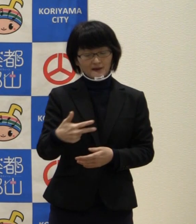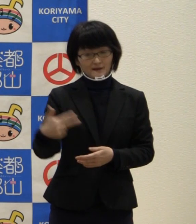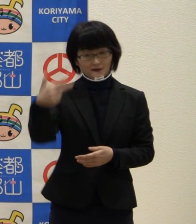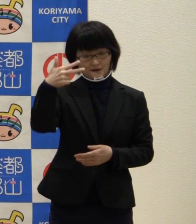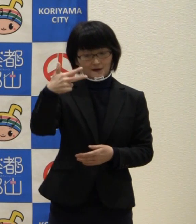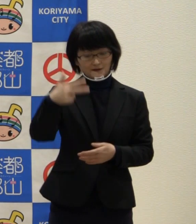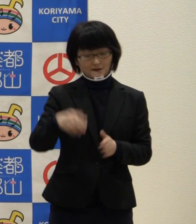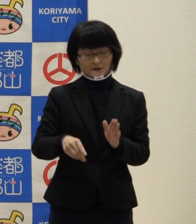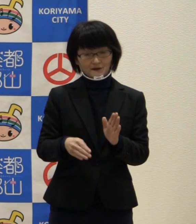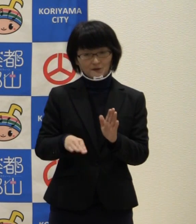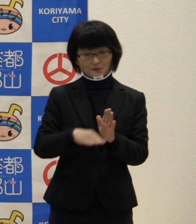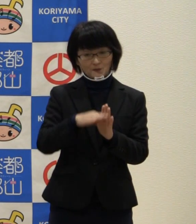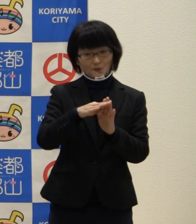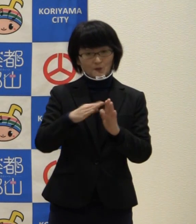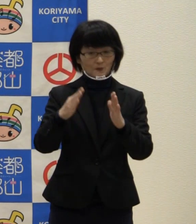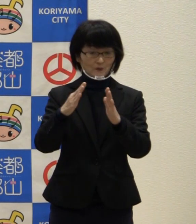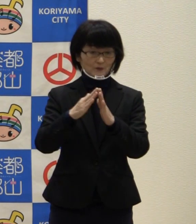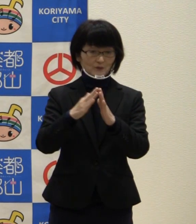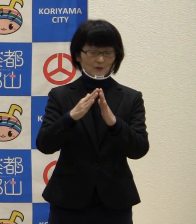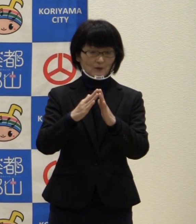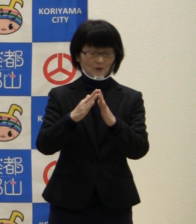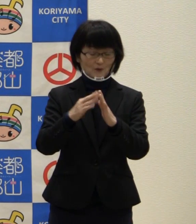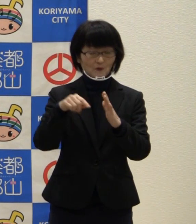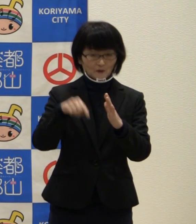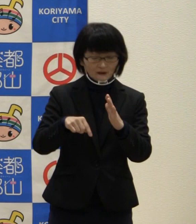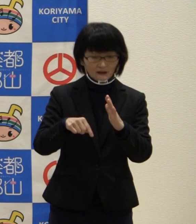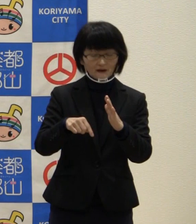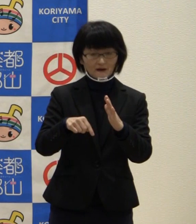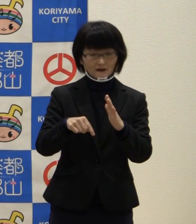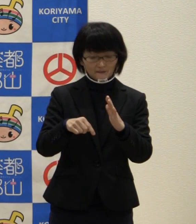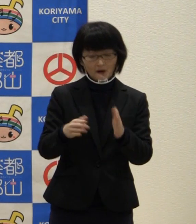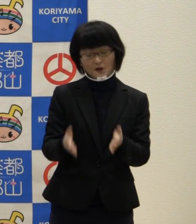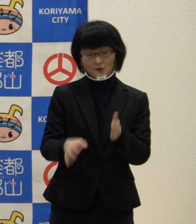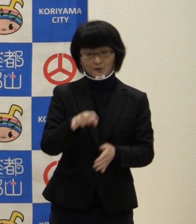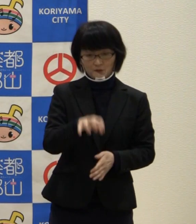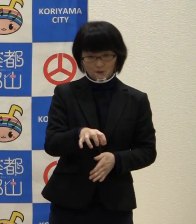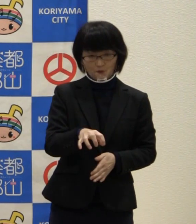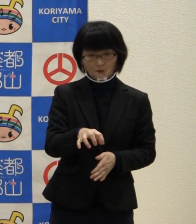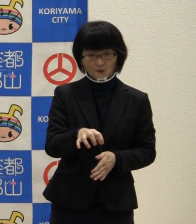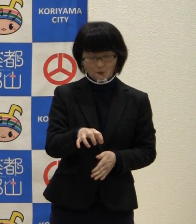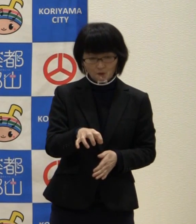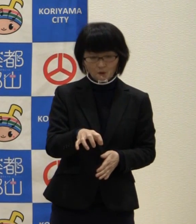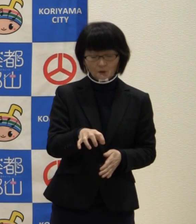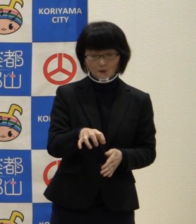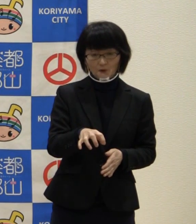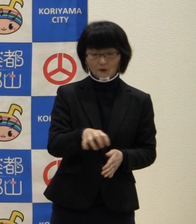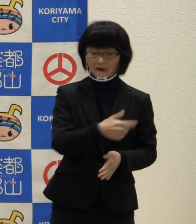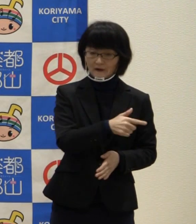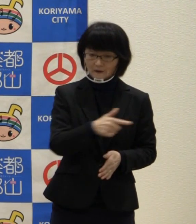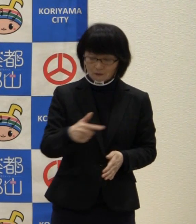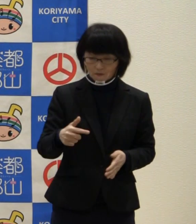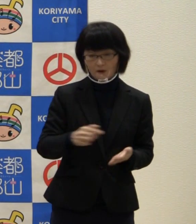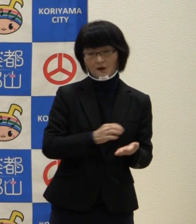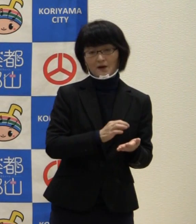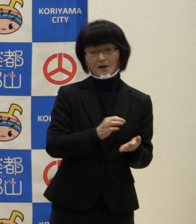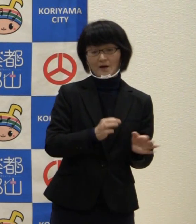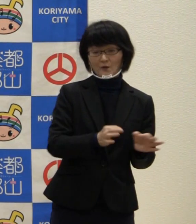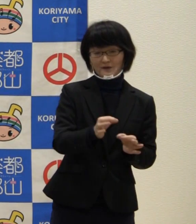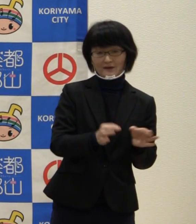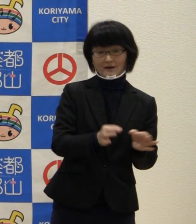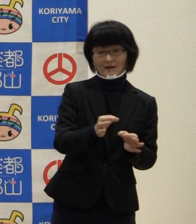宅賃貸住宅66戸、乳児院、保育所等児童福祉施設、 マーケット、医療施設、ま